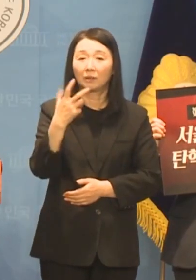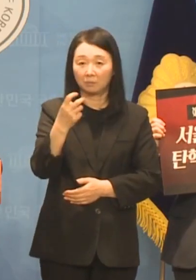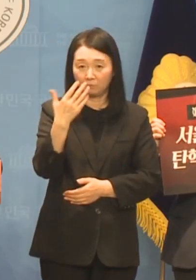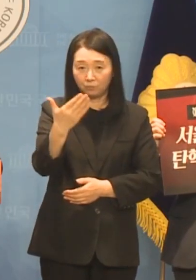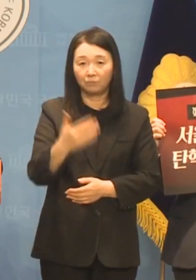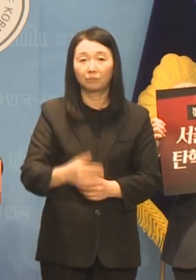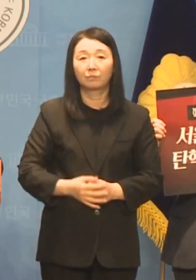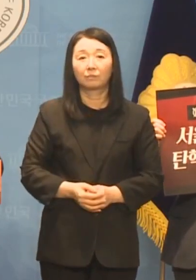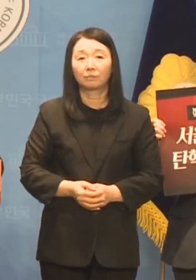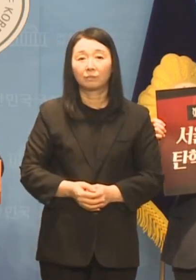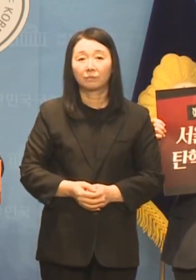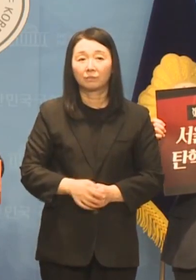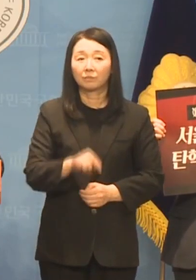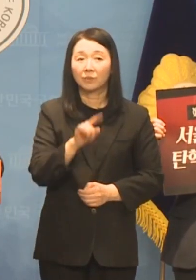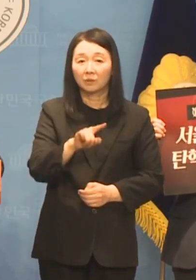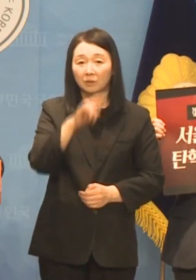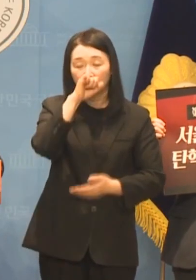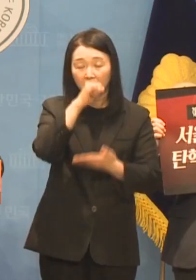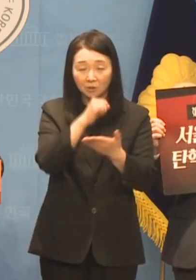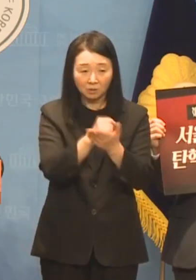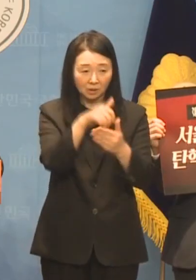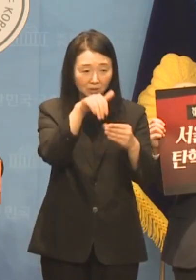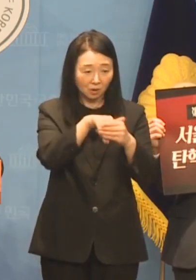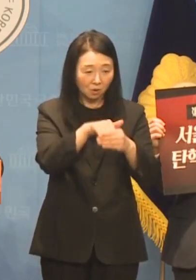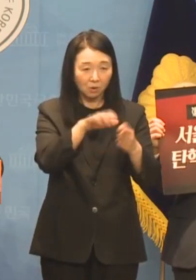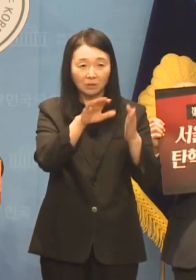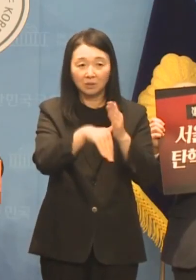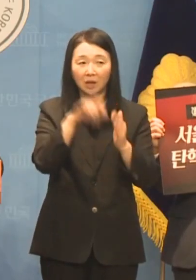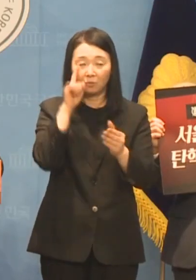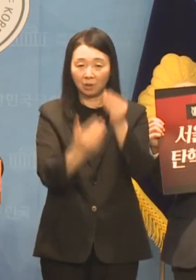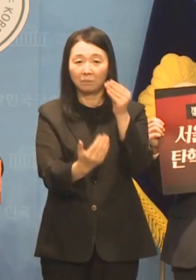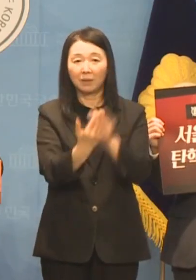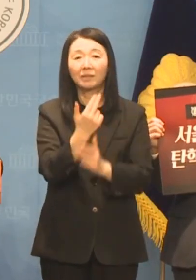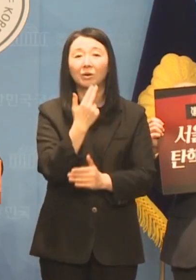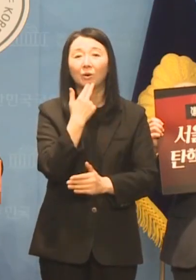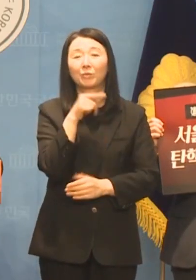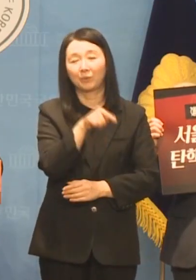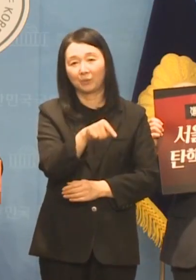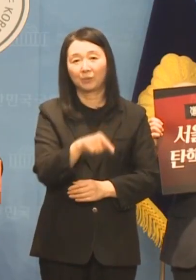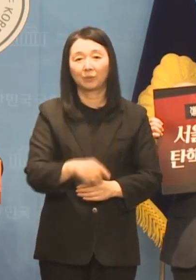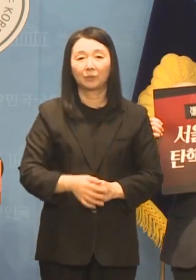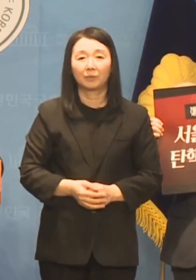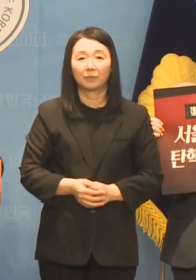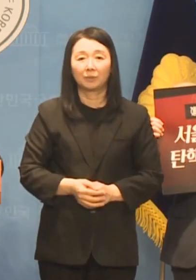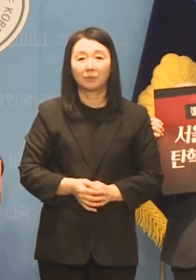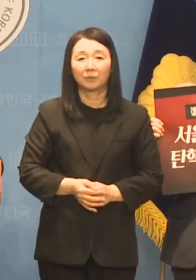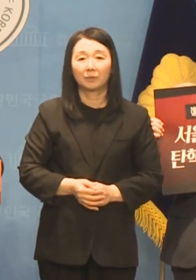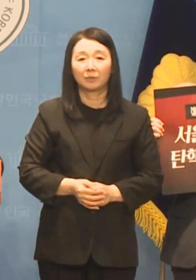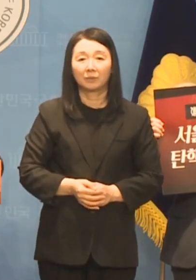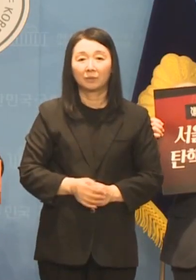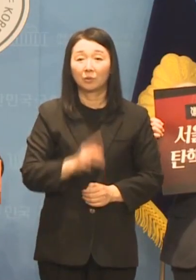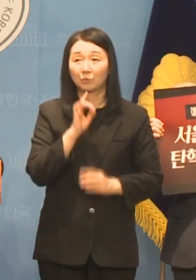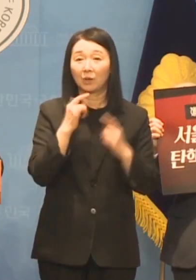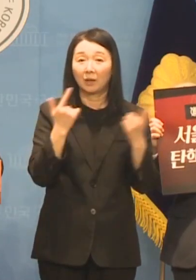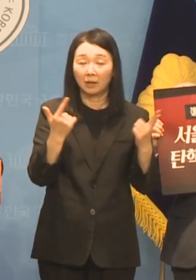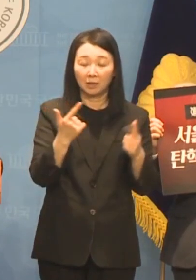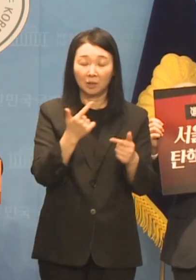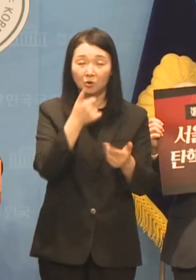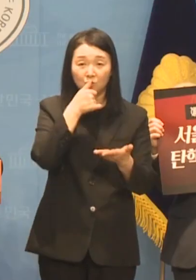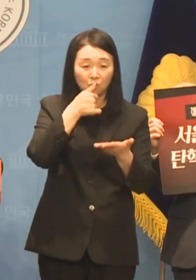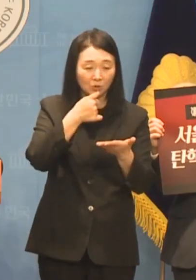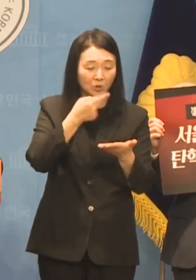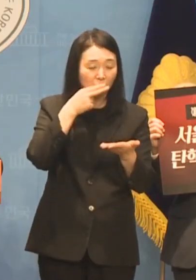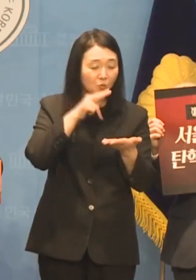68,539건이었습니다. 이는 정상적인 선거에서는 절대 발생할 수 없는 수치입니다. 뿐만 아니라